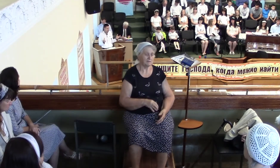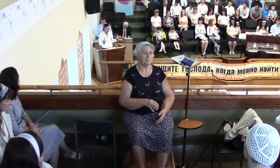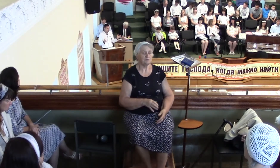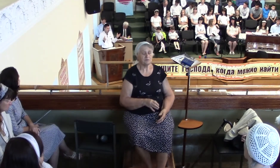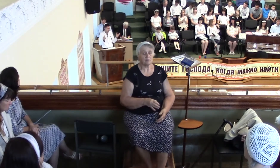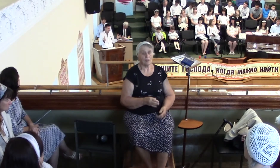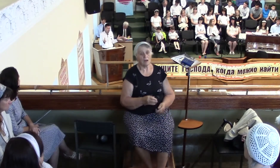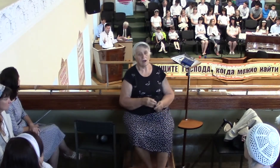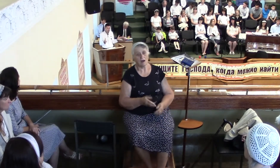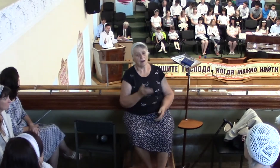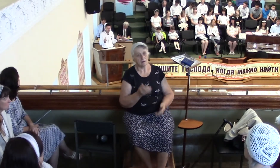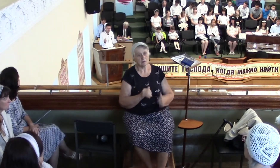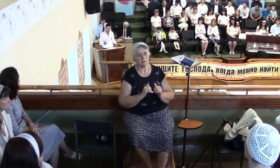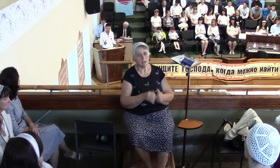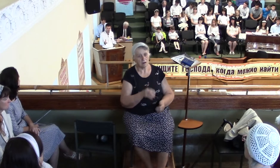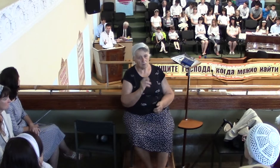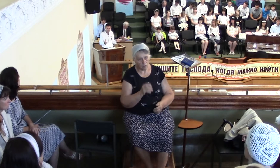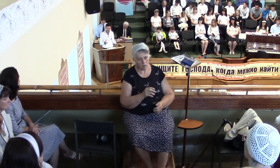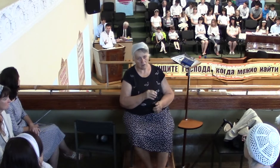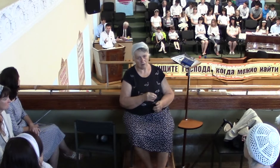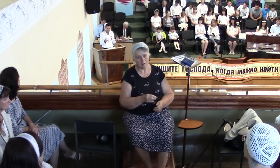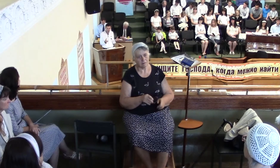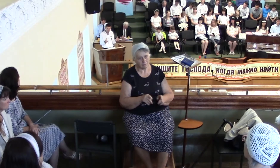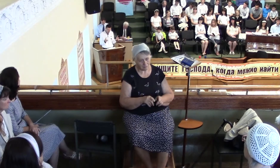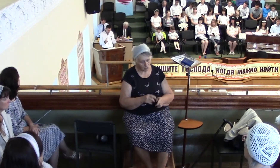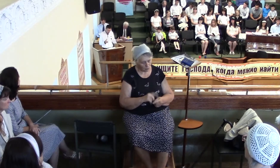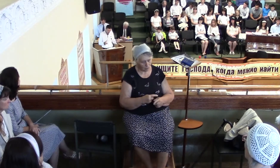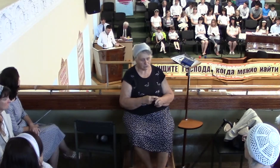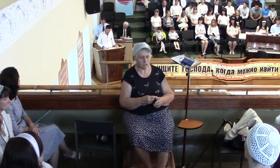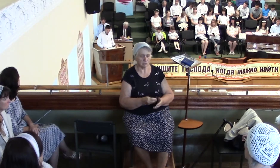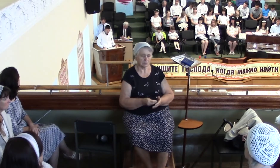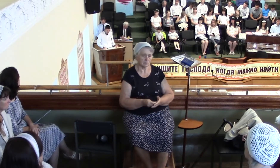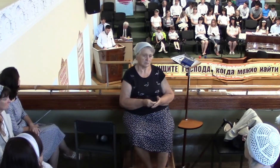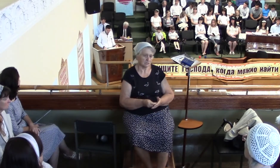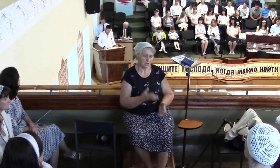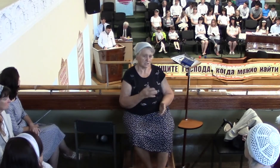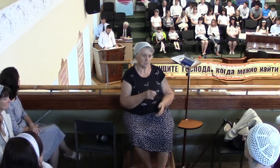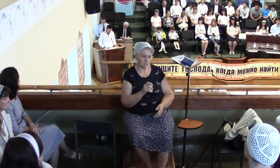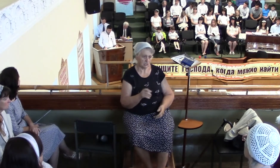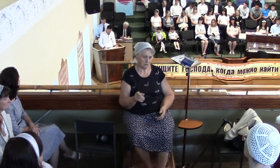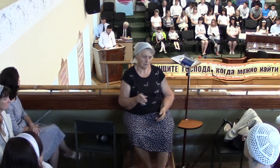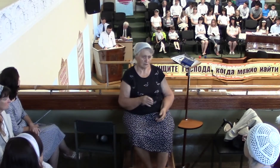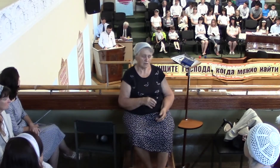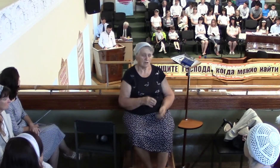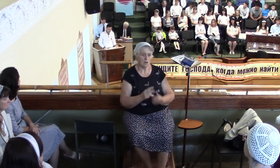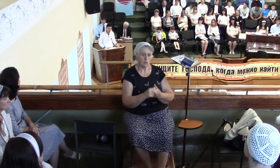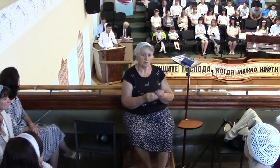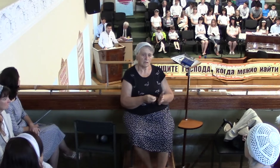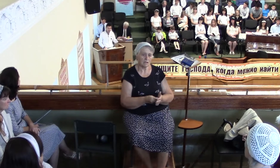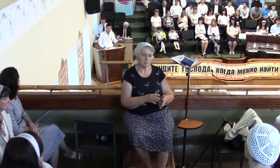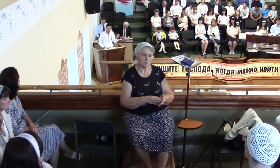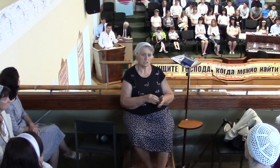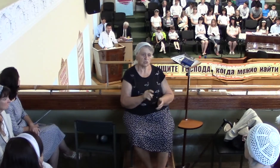большая цена, если для Бога это дорого? Если для Бога ценен человек? В Библии сказано, что